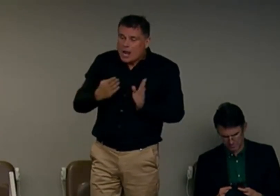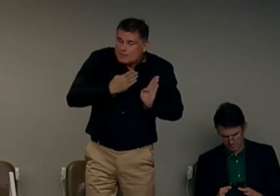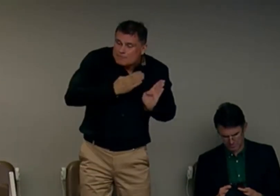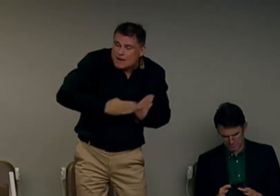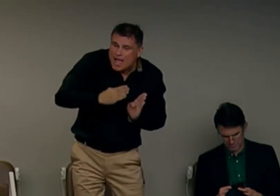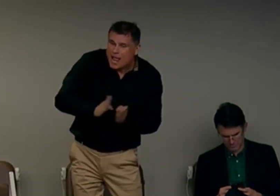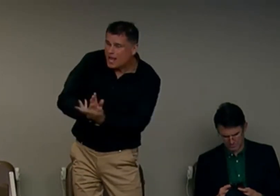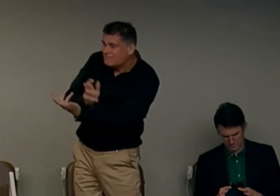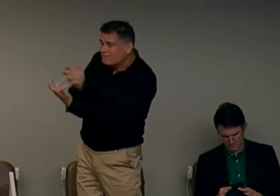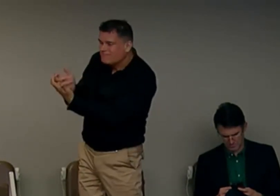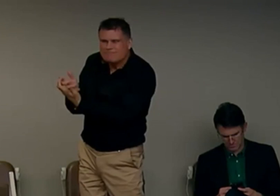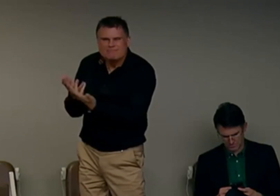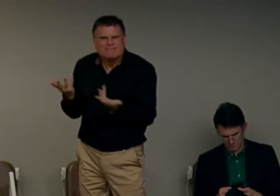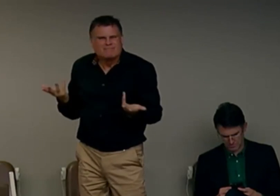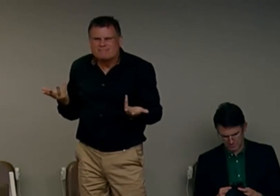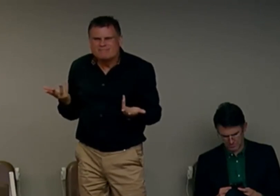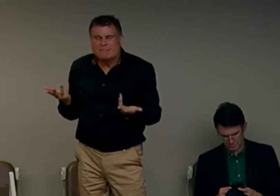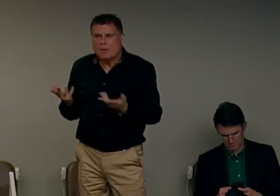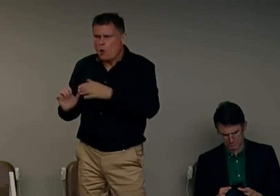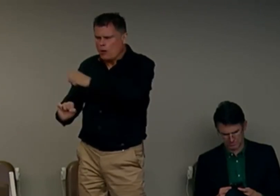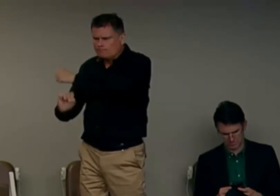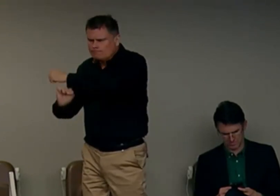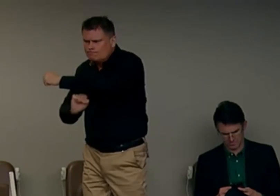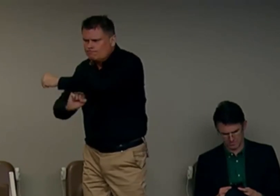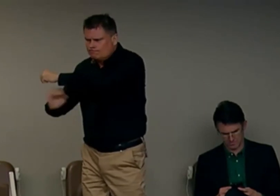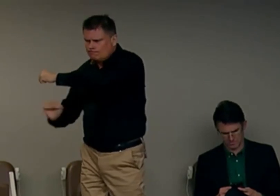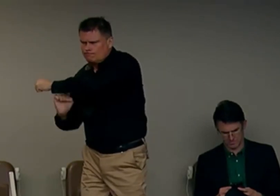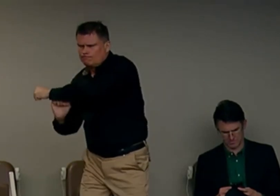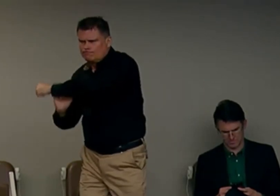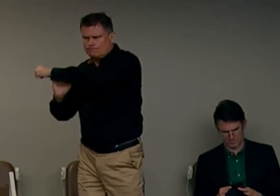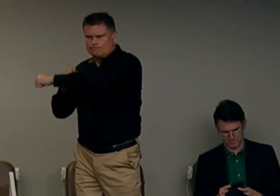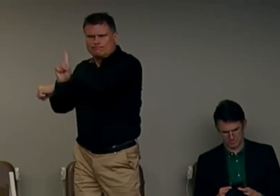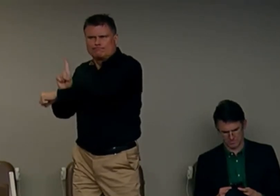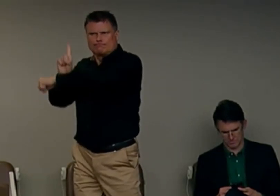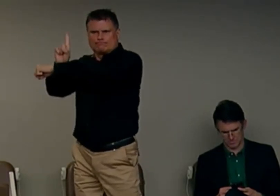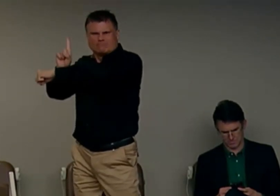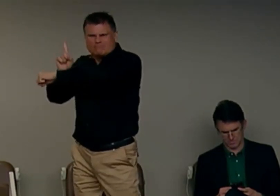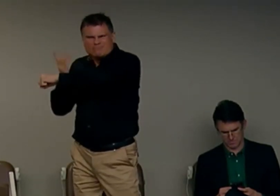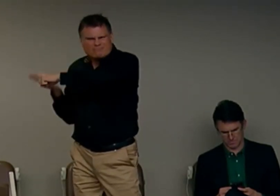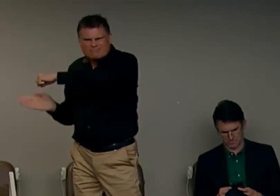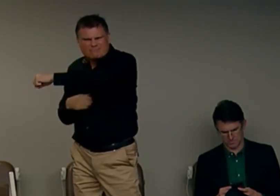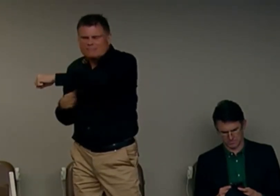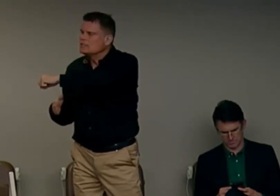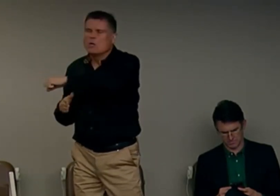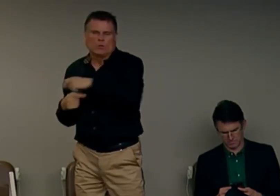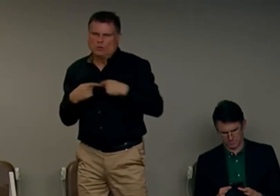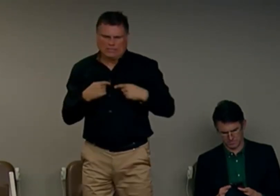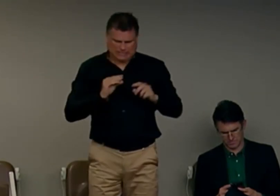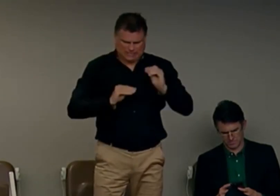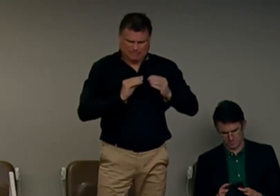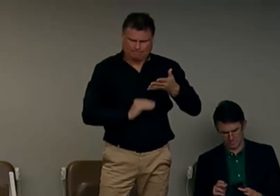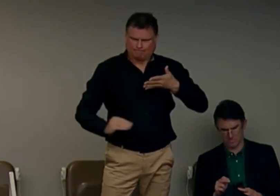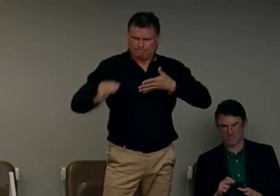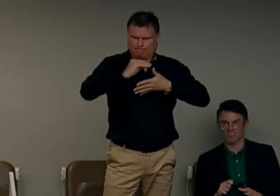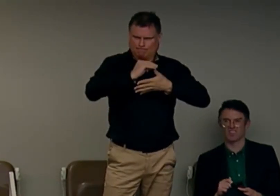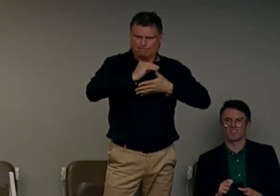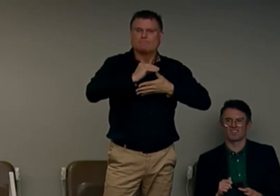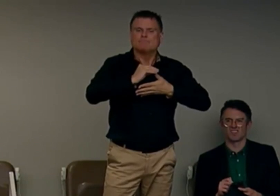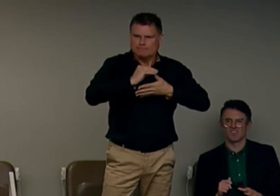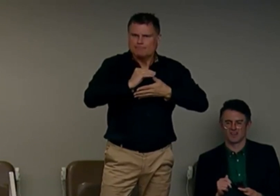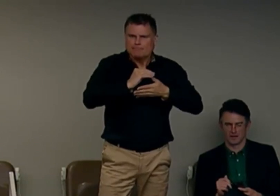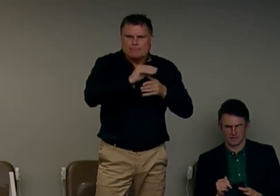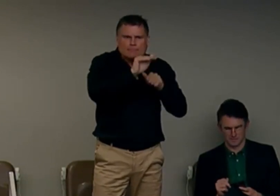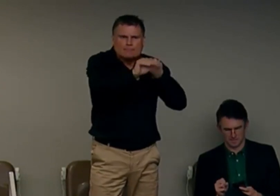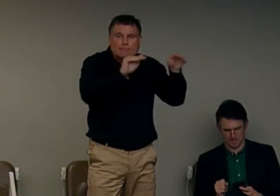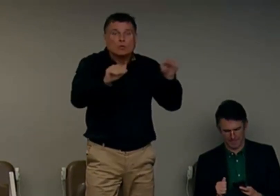pendant plus de 2 ans, sollicité les parties prenantes, c'est-à-dire les étudiants concernés, les enseignants, les responsables des